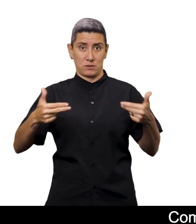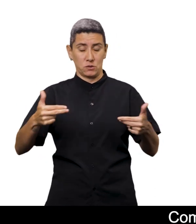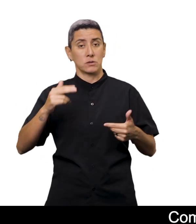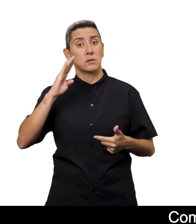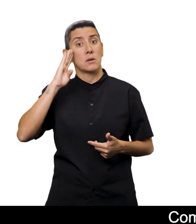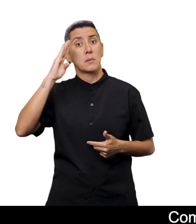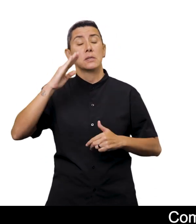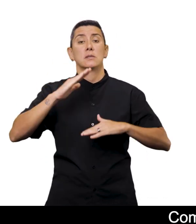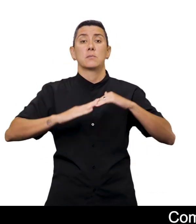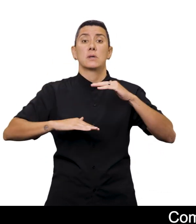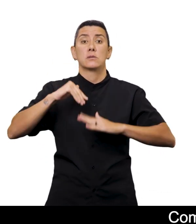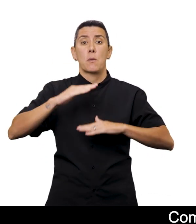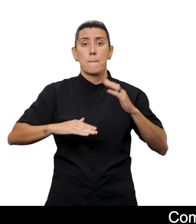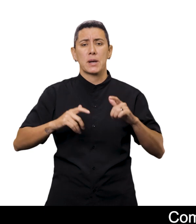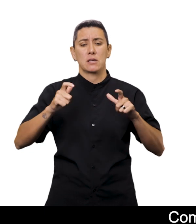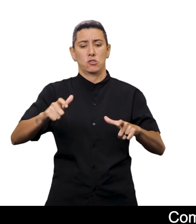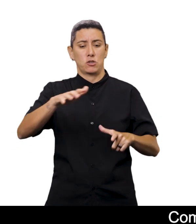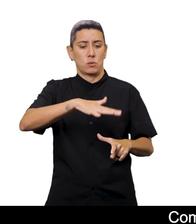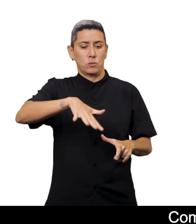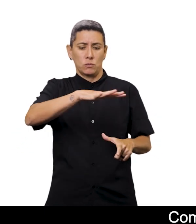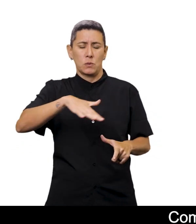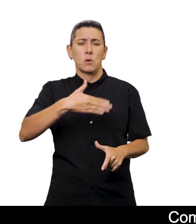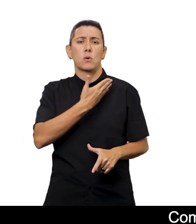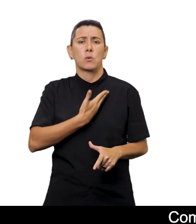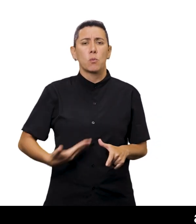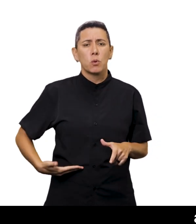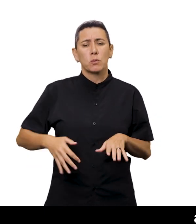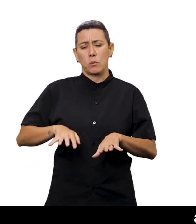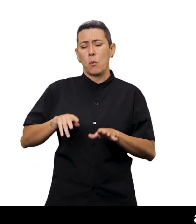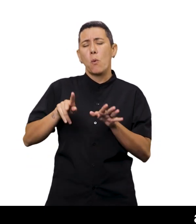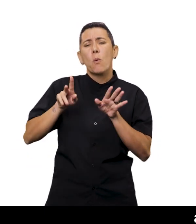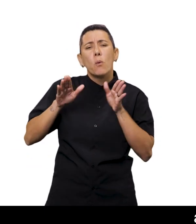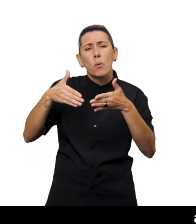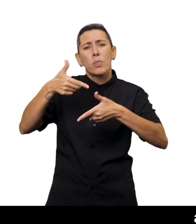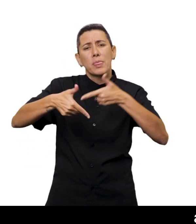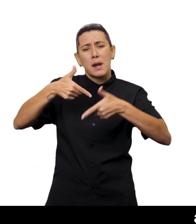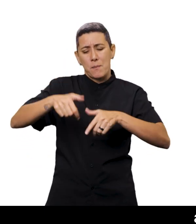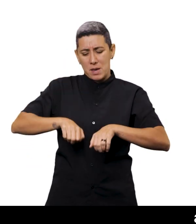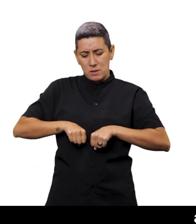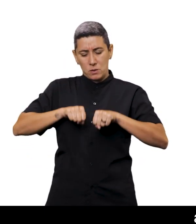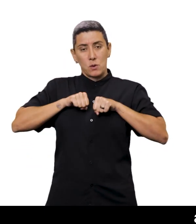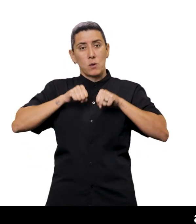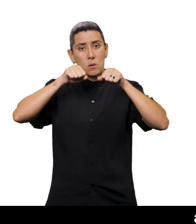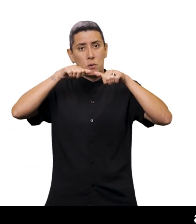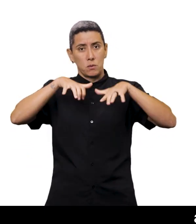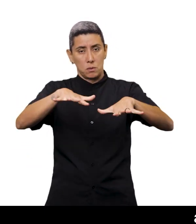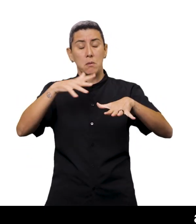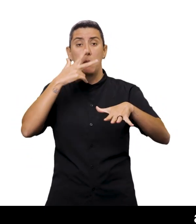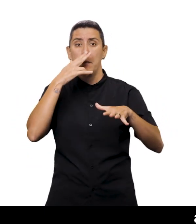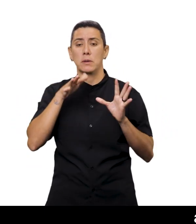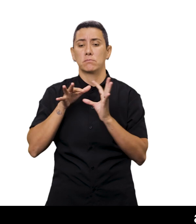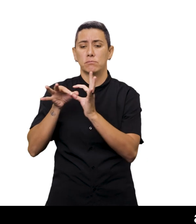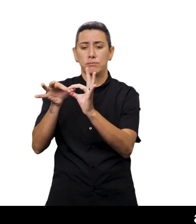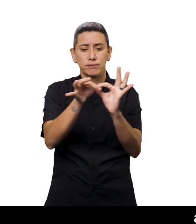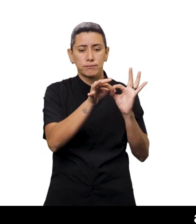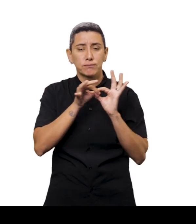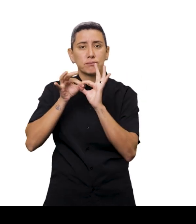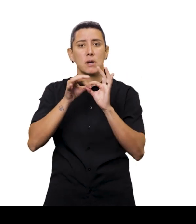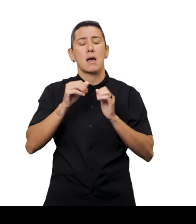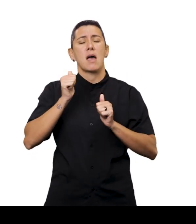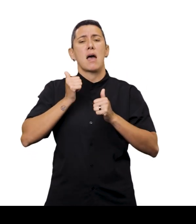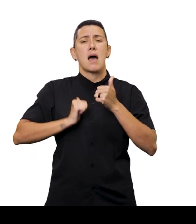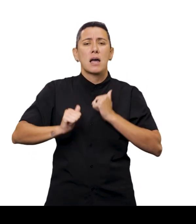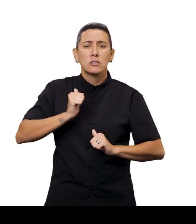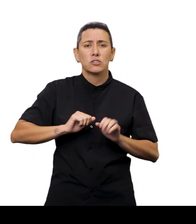uma prática que emerge dos espaços públicos, as serigrafistas queer formam uma rede transversal